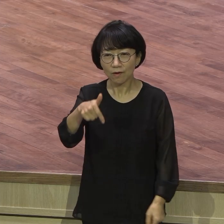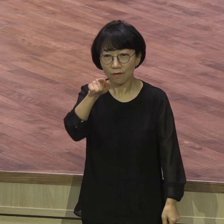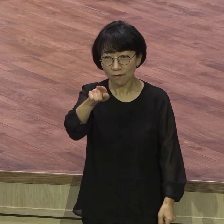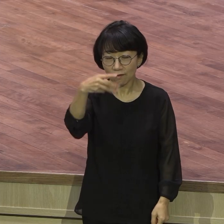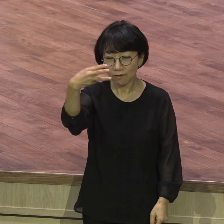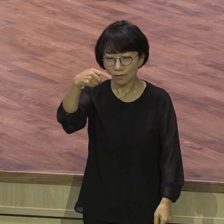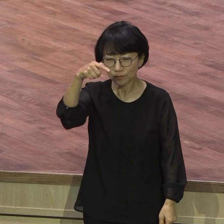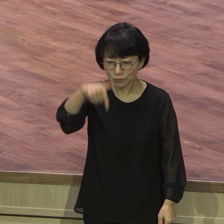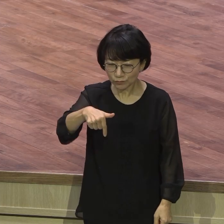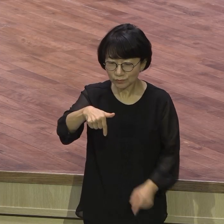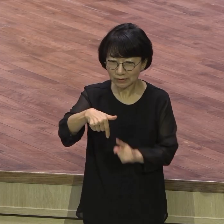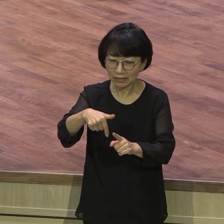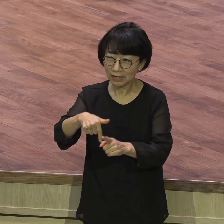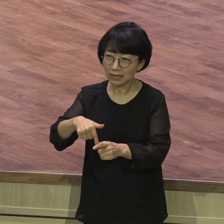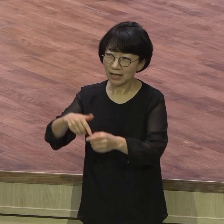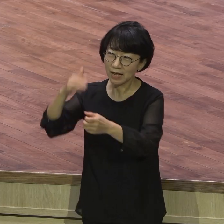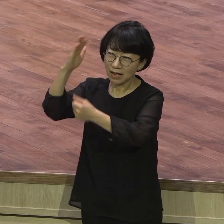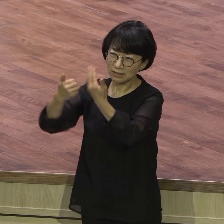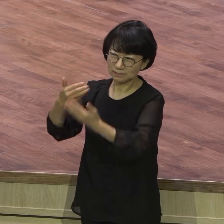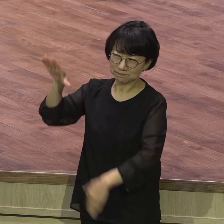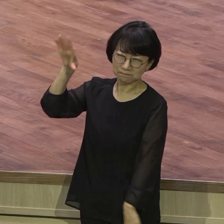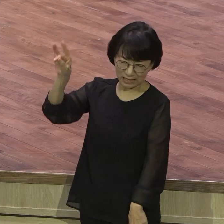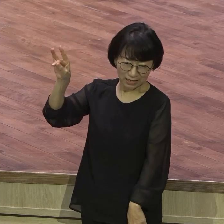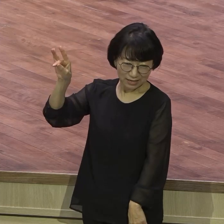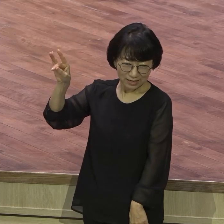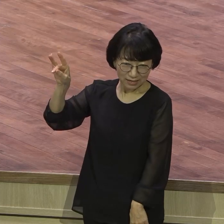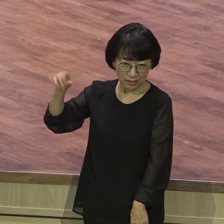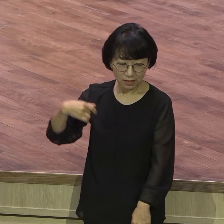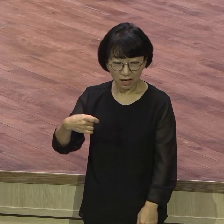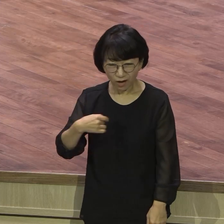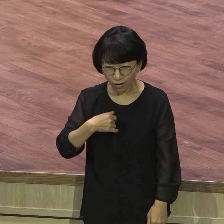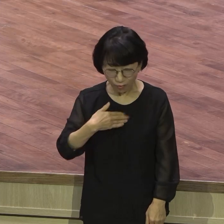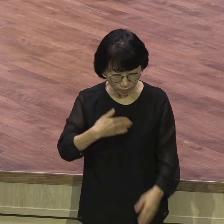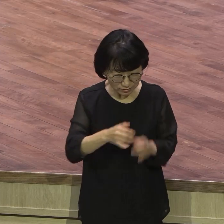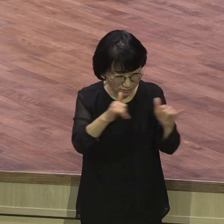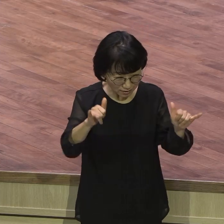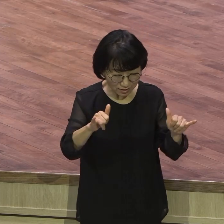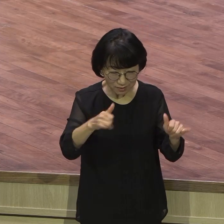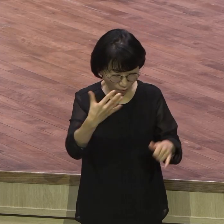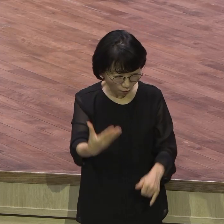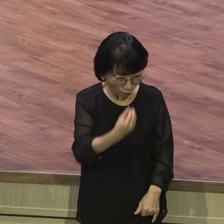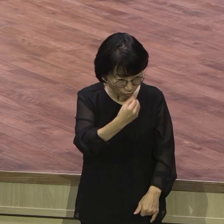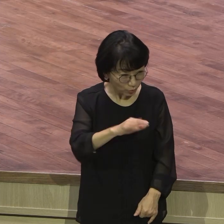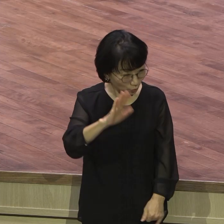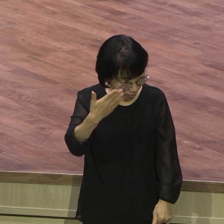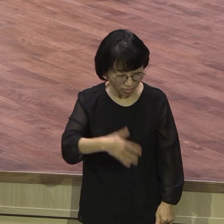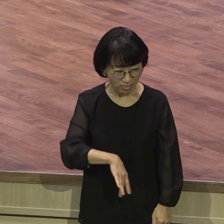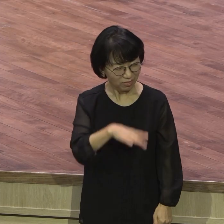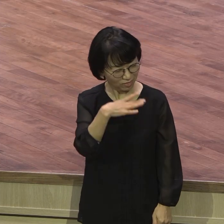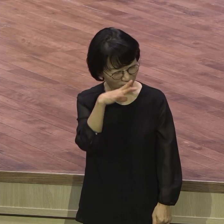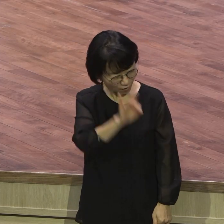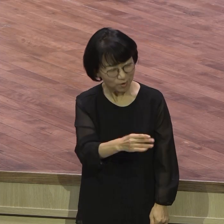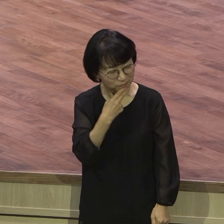하나님께만 합당한 것이지 어떻게 우리 사람에게 맞는 표현이냐.